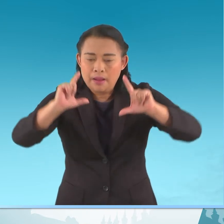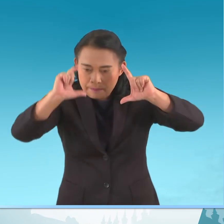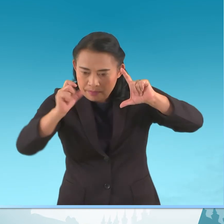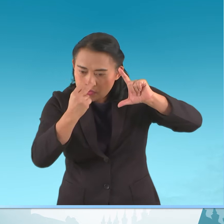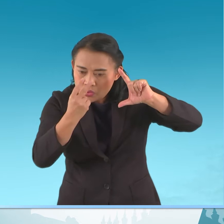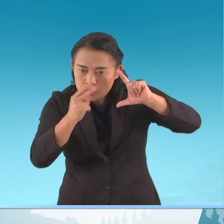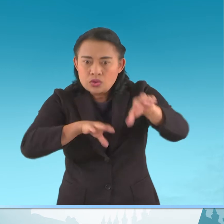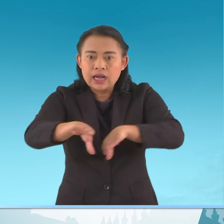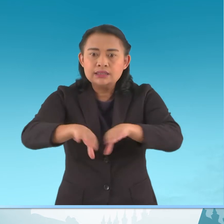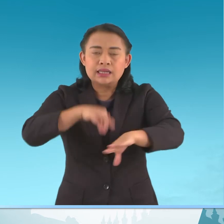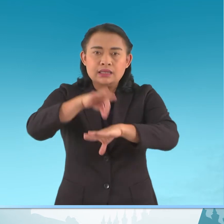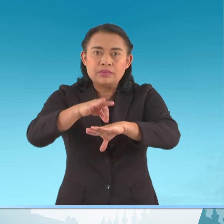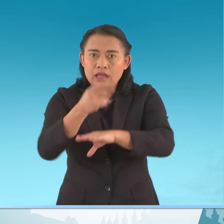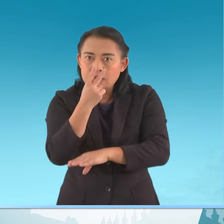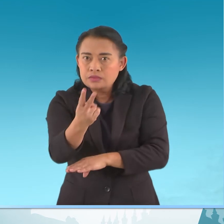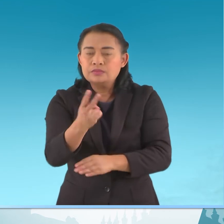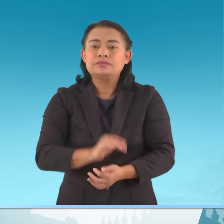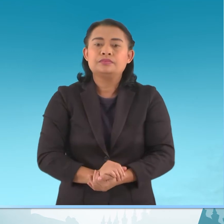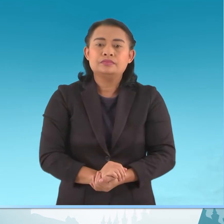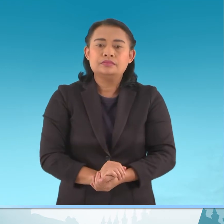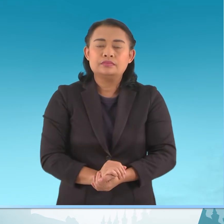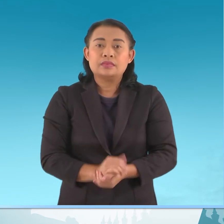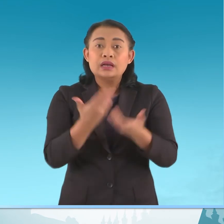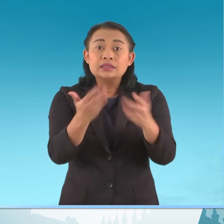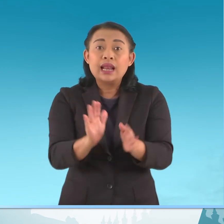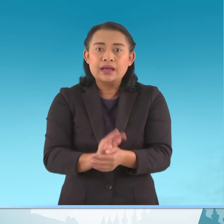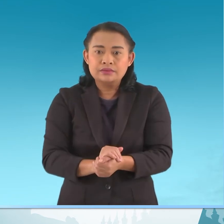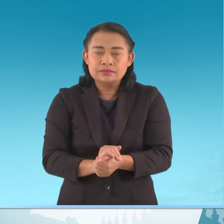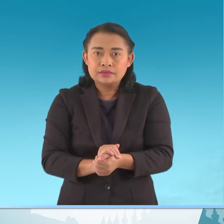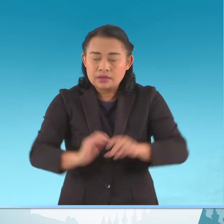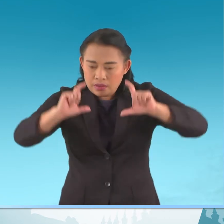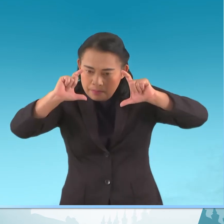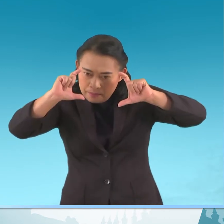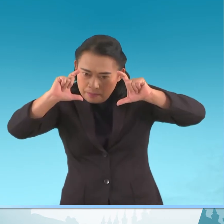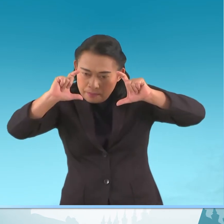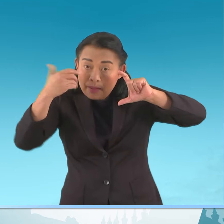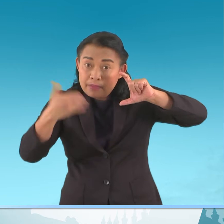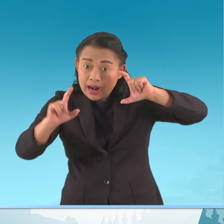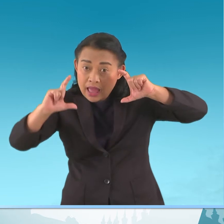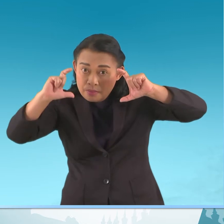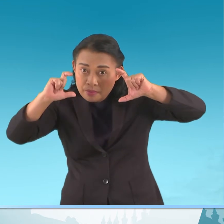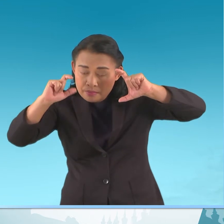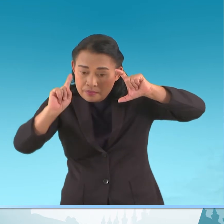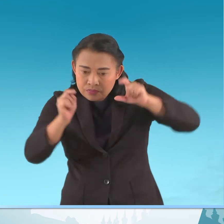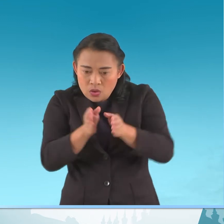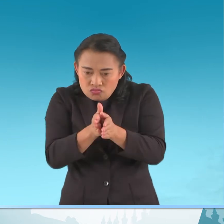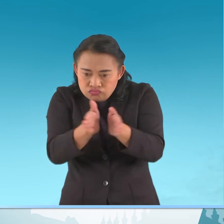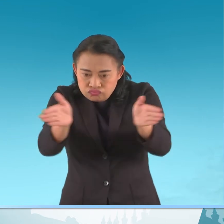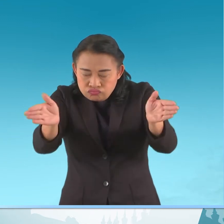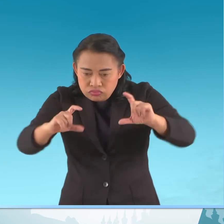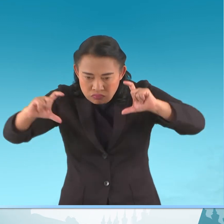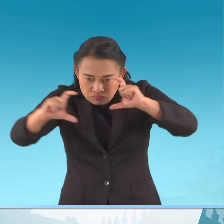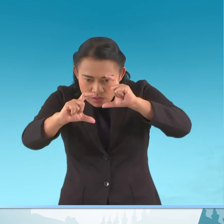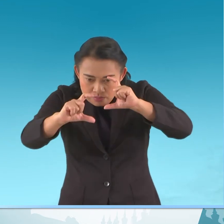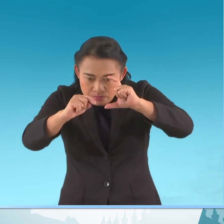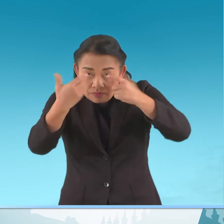เราลองจัดดูนะครับเห็นไหมครับถ้าหากเพราะเราจัดองค์ประกอบ Popนะครับจัดครับส่วนใหญ่แล้วก็ใช้เลนส์